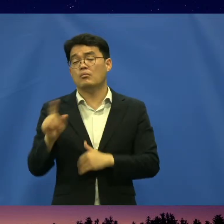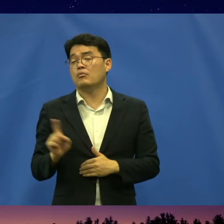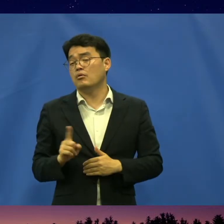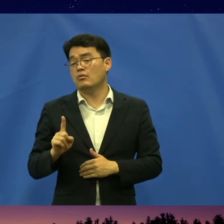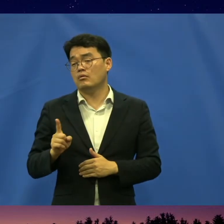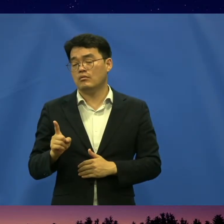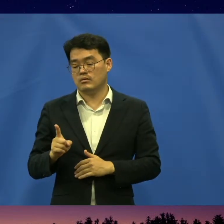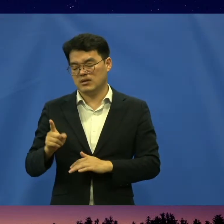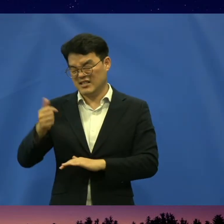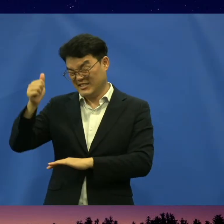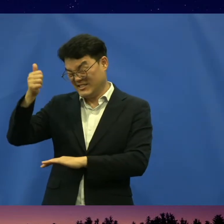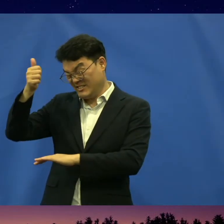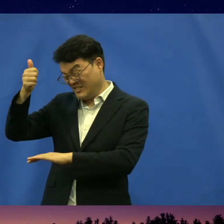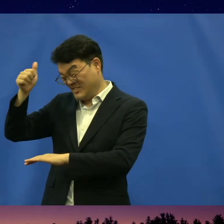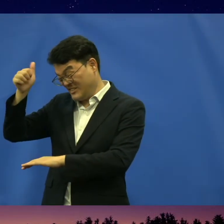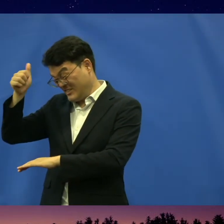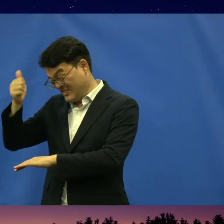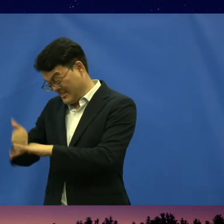왜 끝까지 가는 사람?